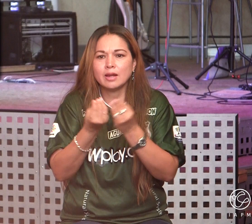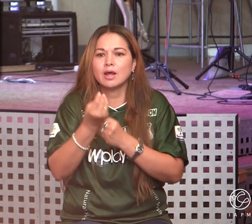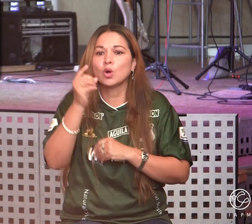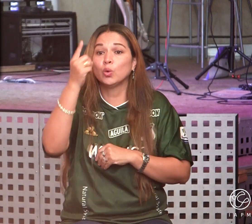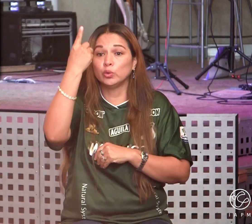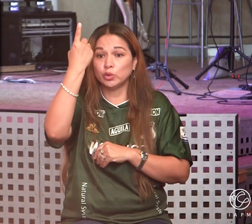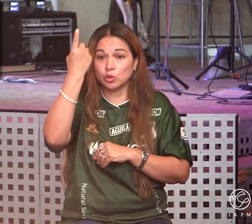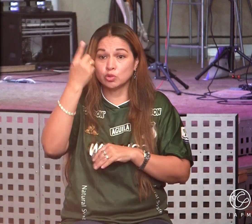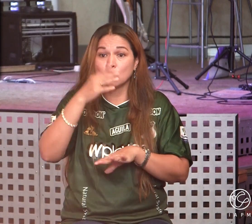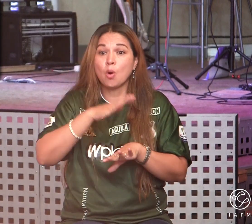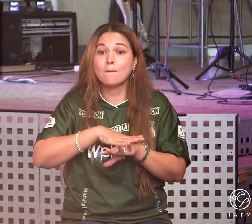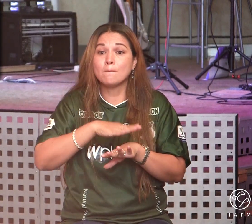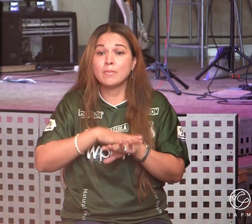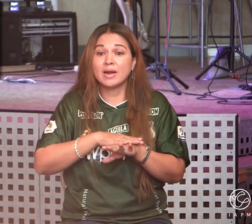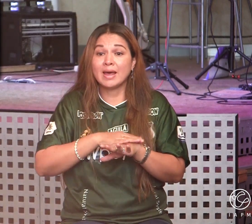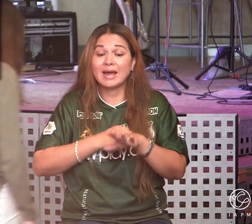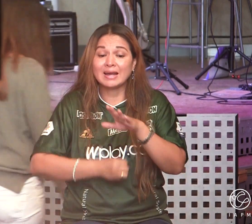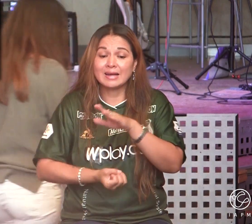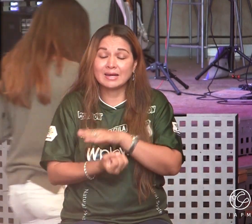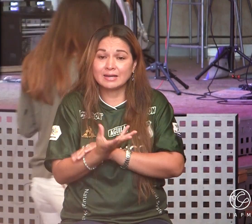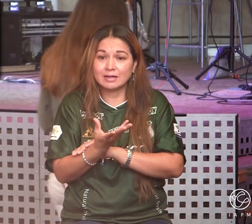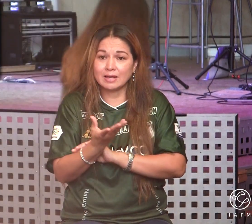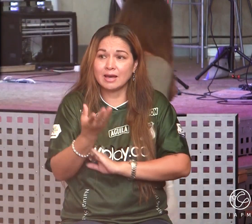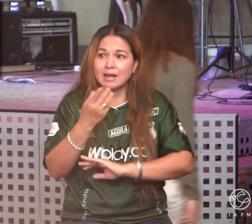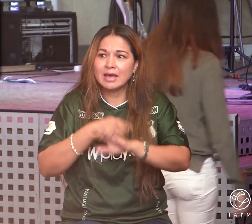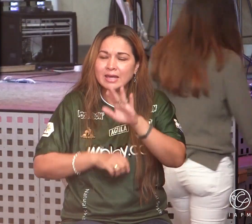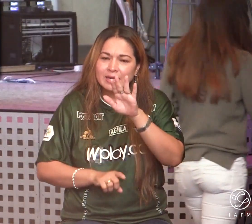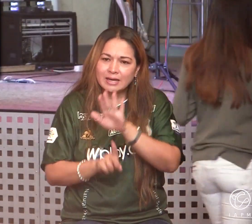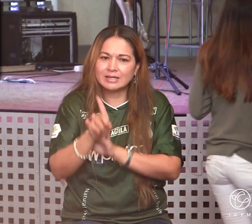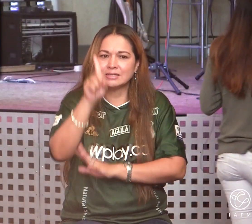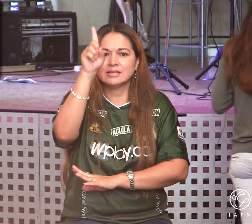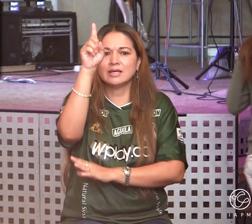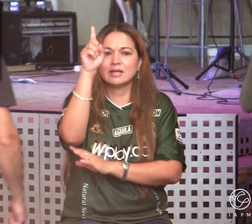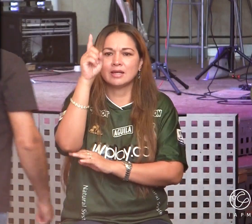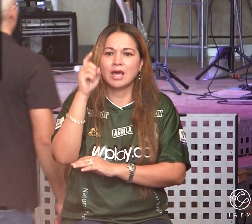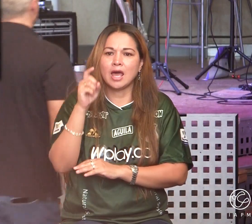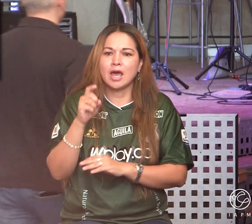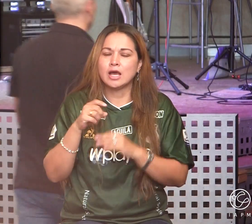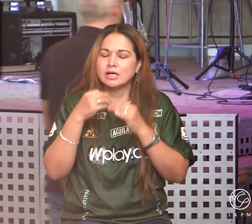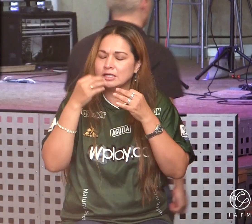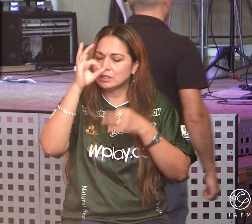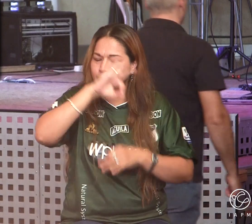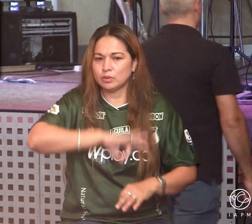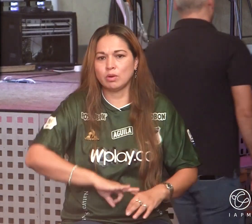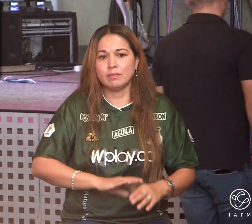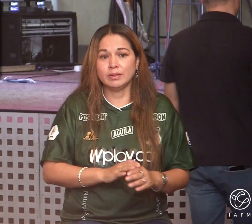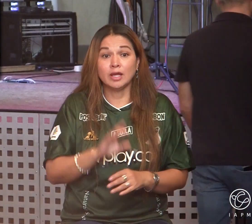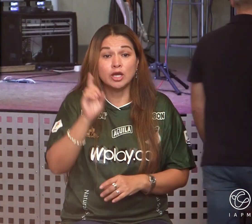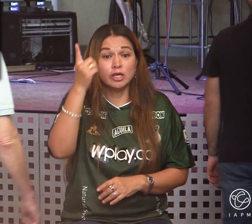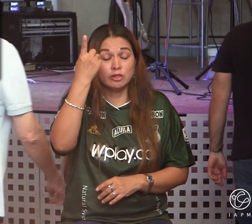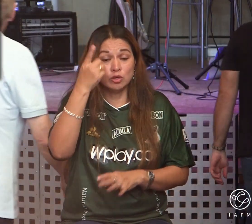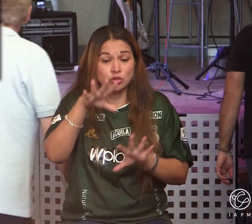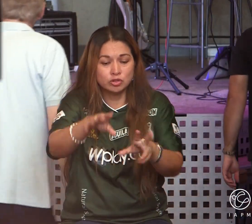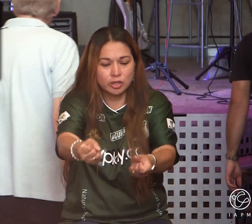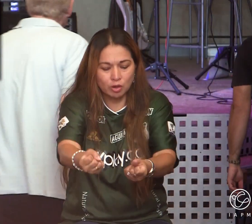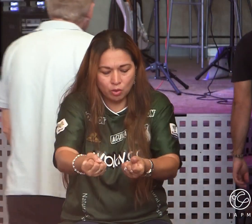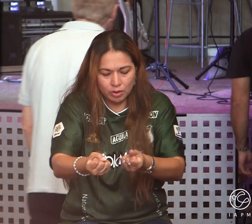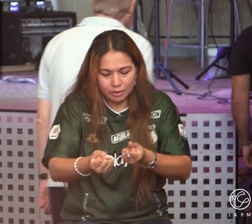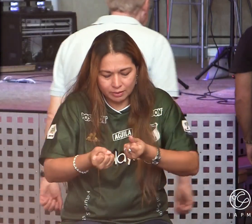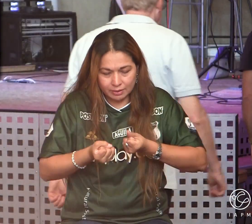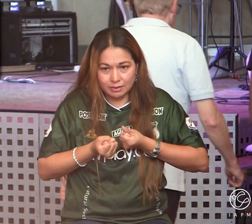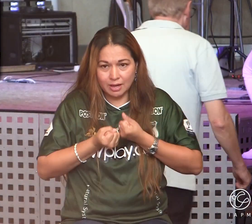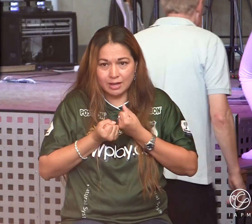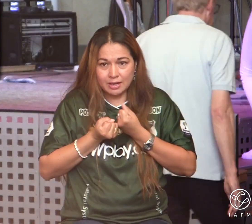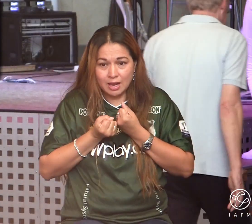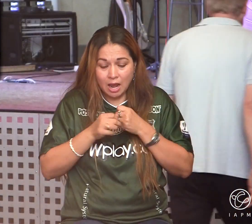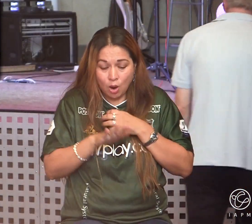simplemente para ser personas correctas. La segunda, Dios nos toma hacia Él, nos atrae hacia Él y nos lleva a un espacio